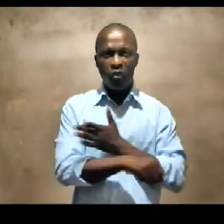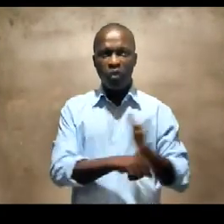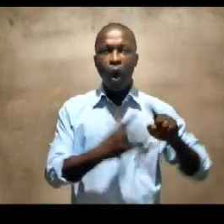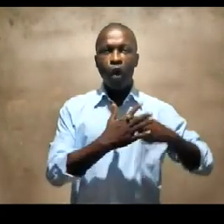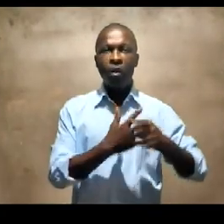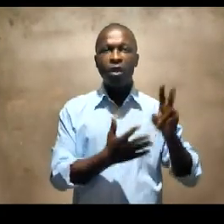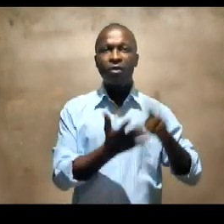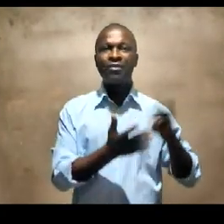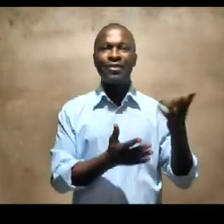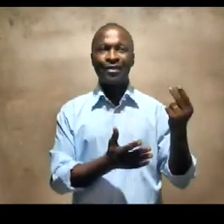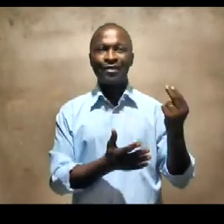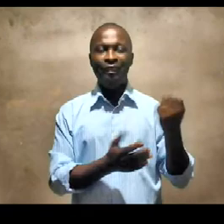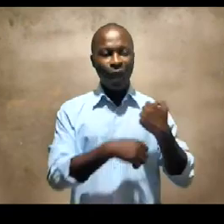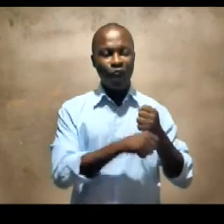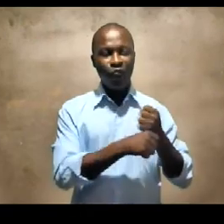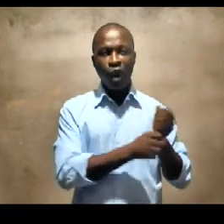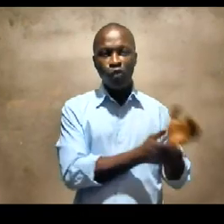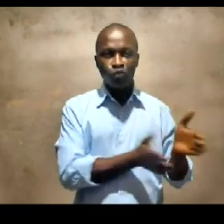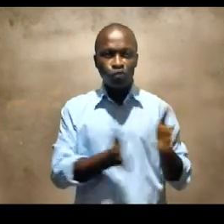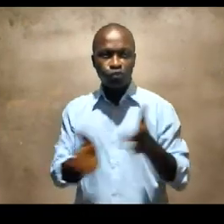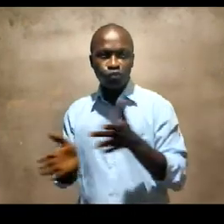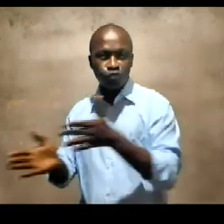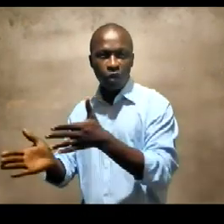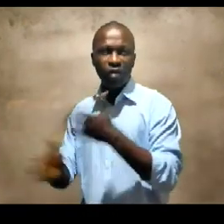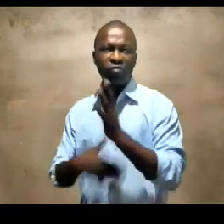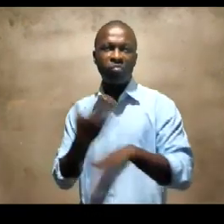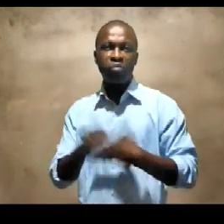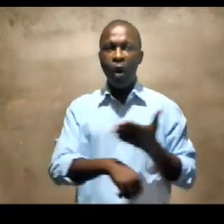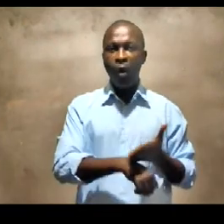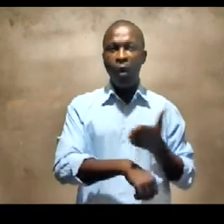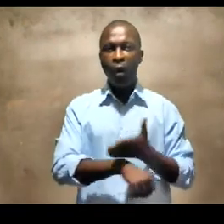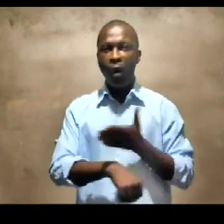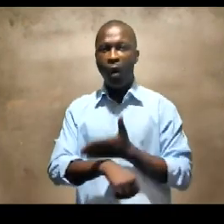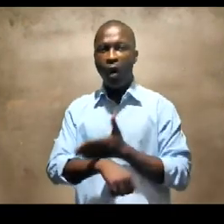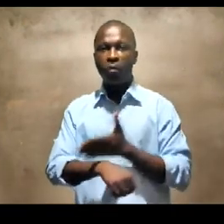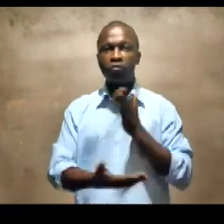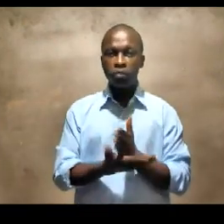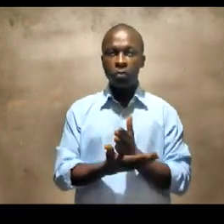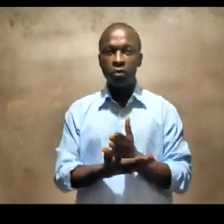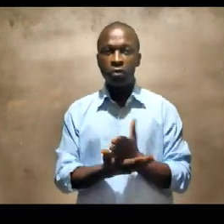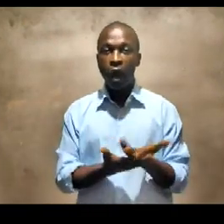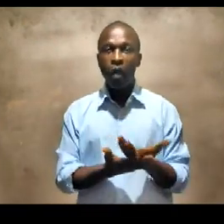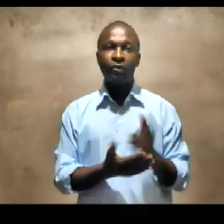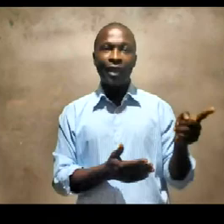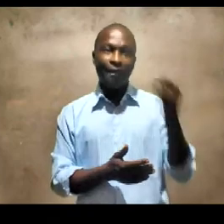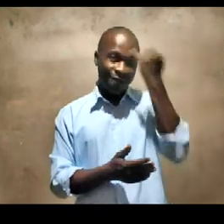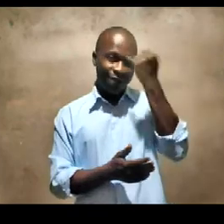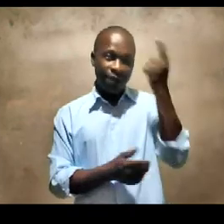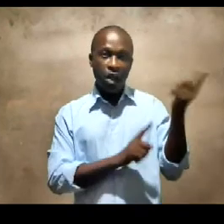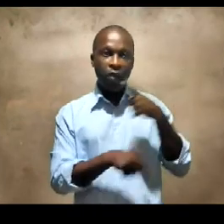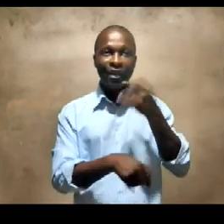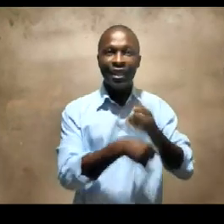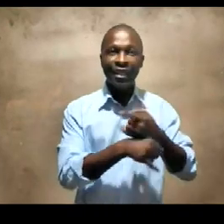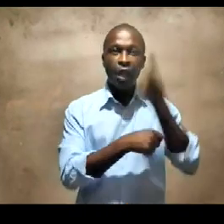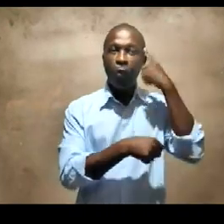en 2012. La construction de la route Mengon-Sombelima a pris un premier plomb dans l'aile avec la défaillance de l'entreprise